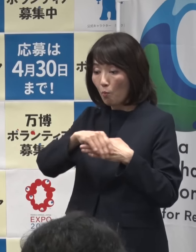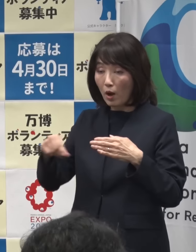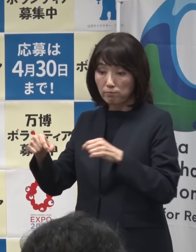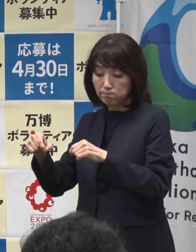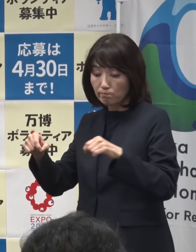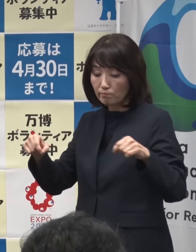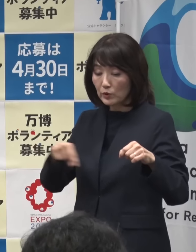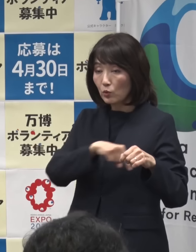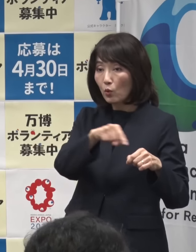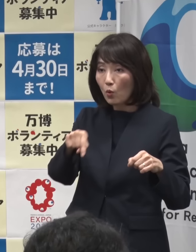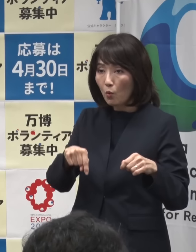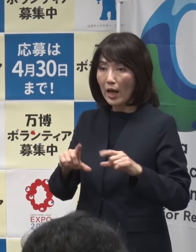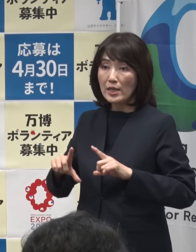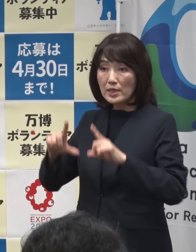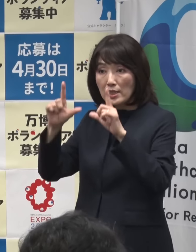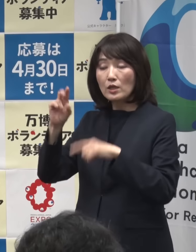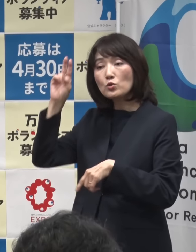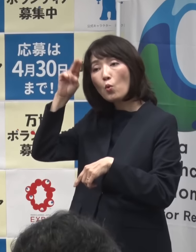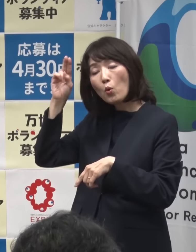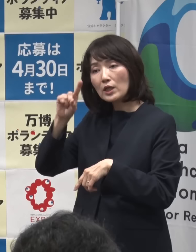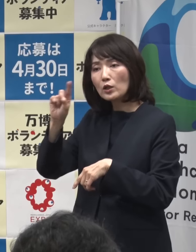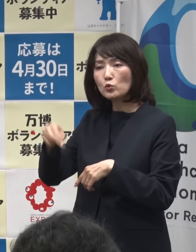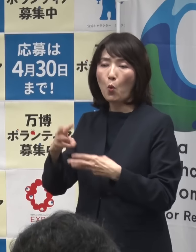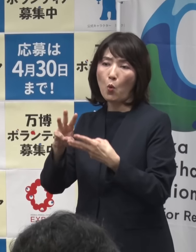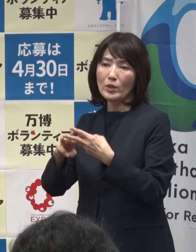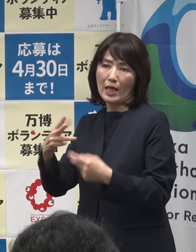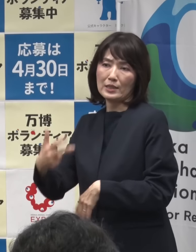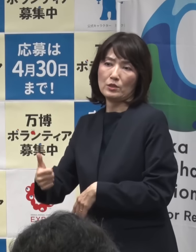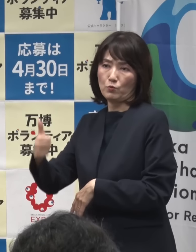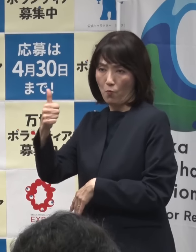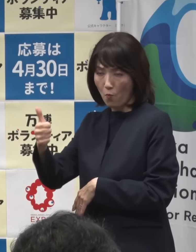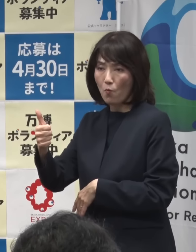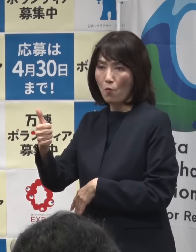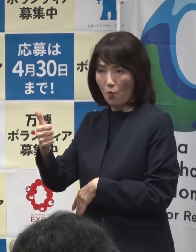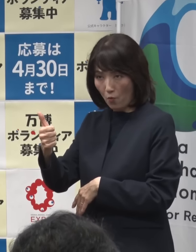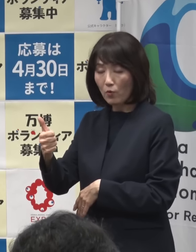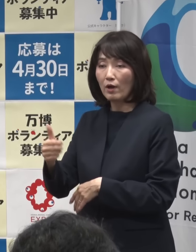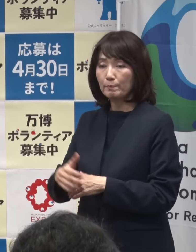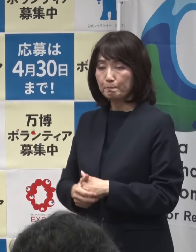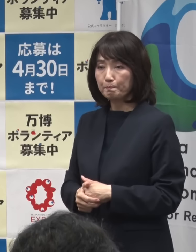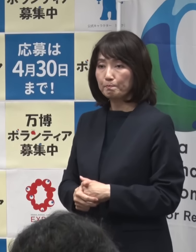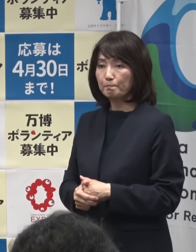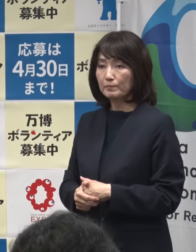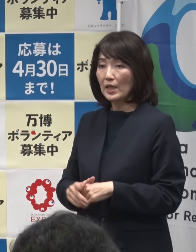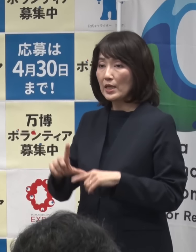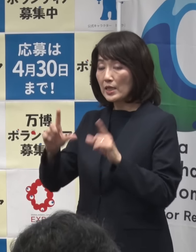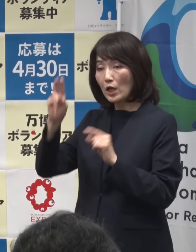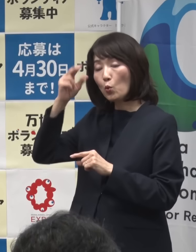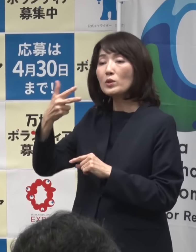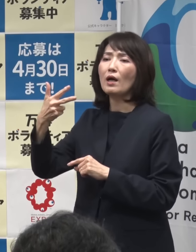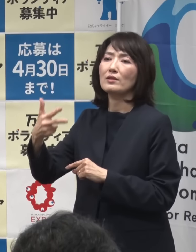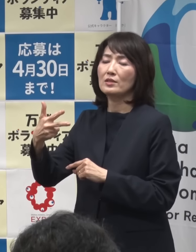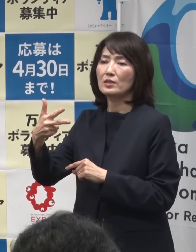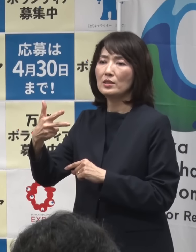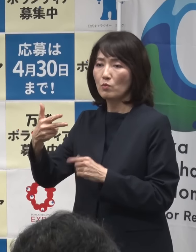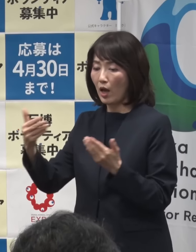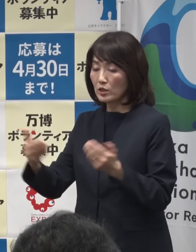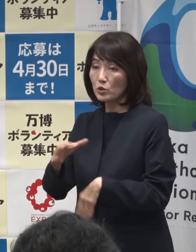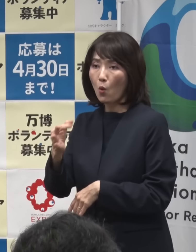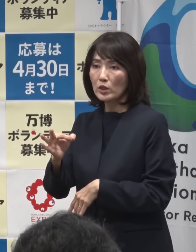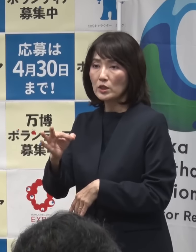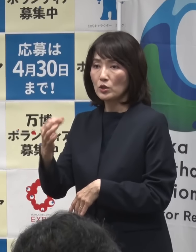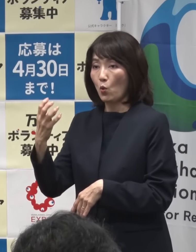沿線自治体である東大阪の野田市長がですね、ちょっと取材をしたところ、東大阪市としてその事業費